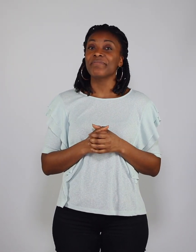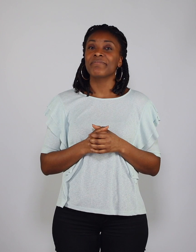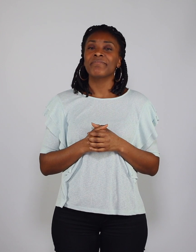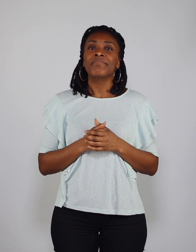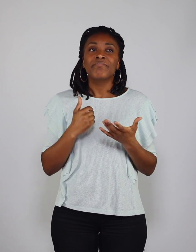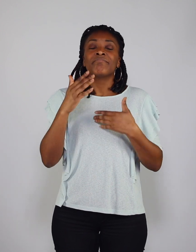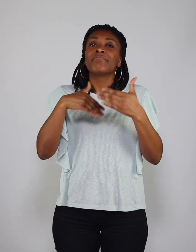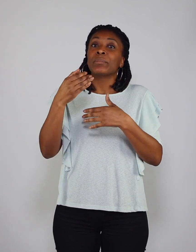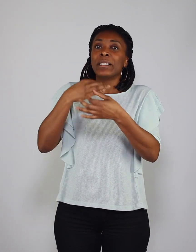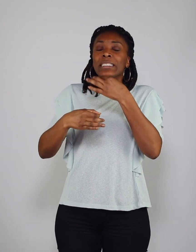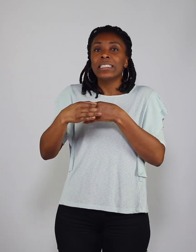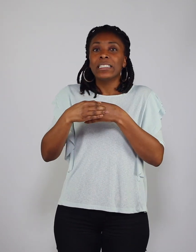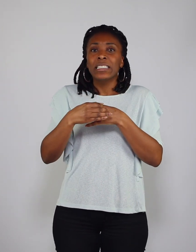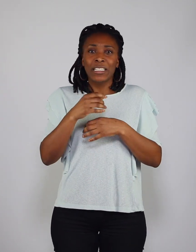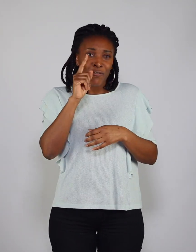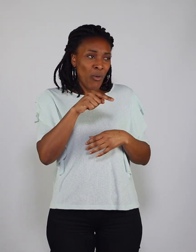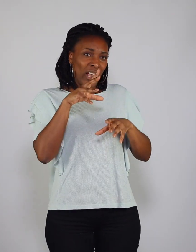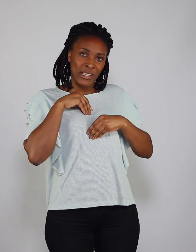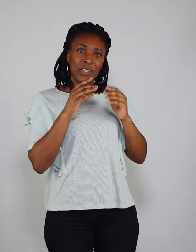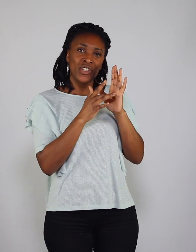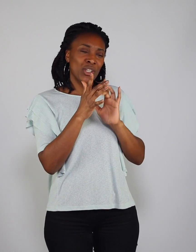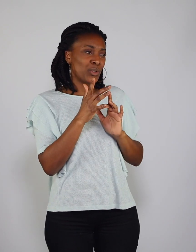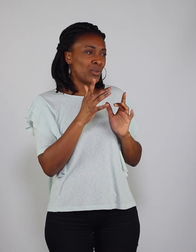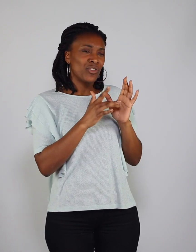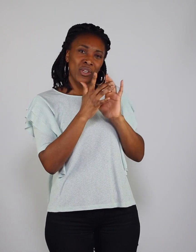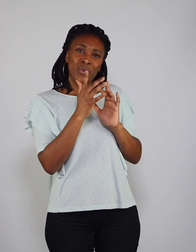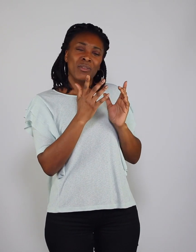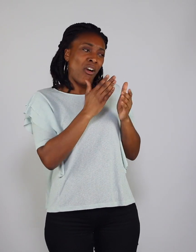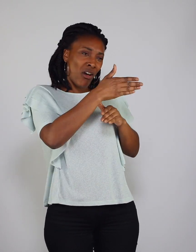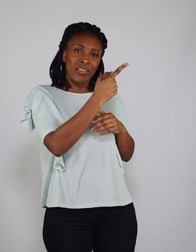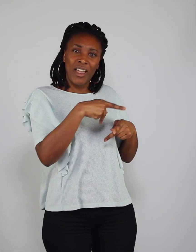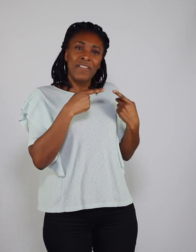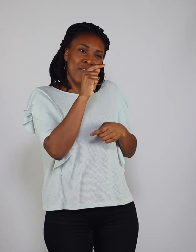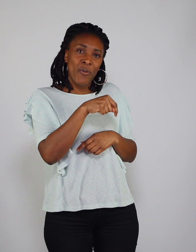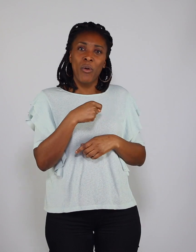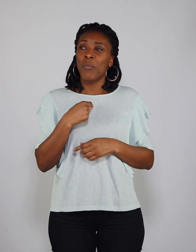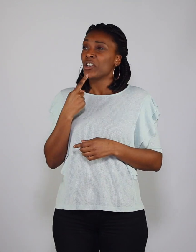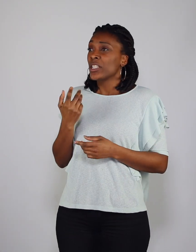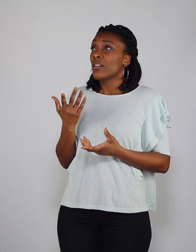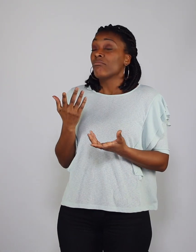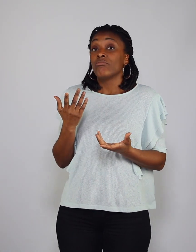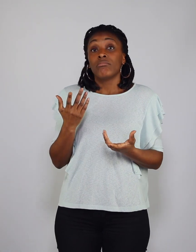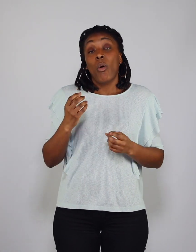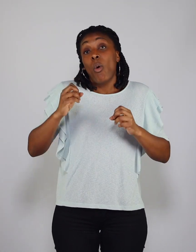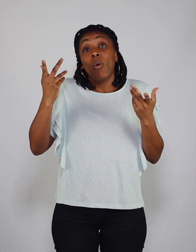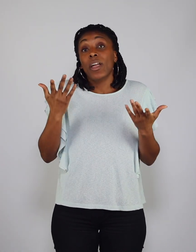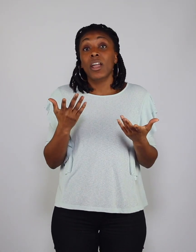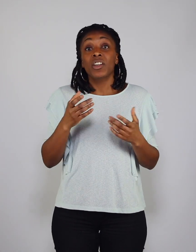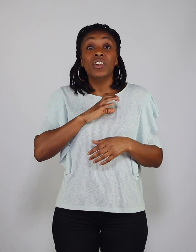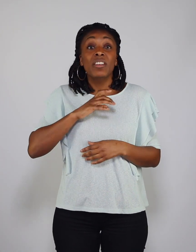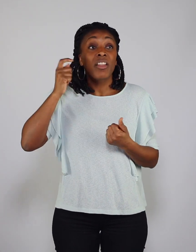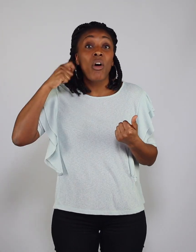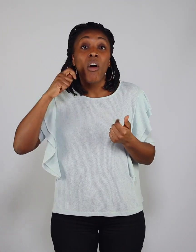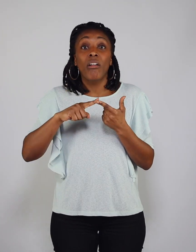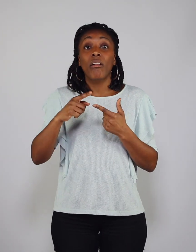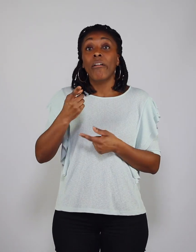jour où on m'a dit, accepte Jésus, fais rentrer Jésus dans ta vie, tu vas voir, il va t'aider, il va changer ta vie. Et j'ai dit, j'ai plus rien à perdre.